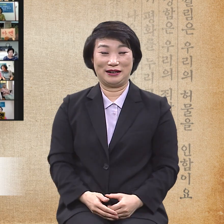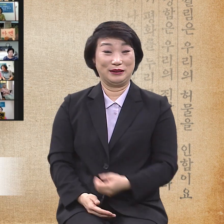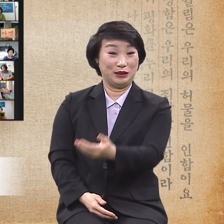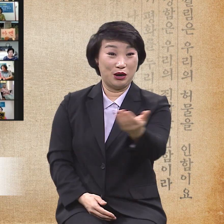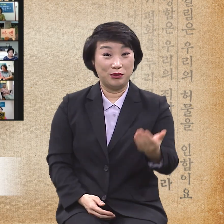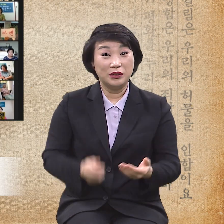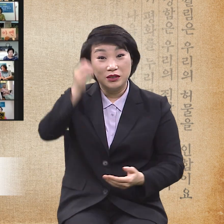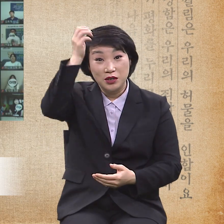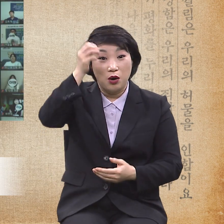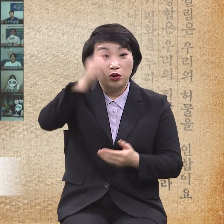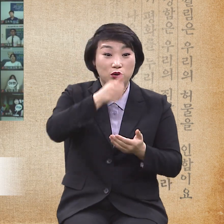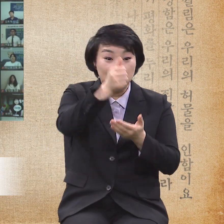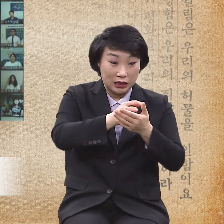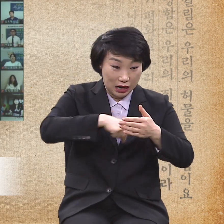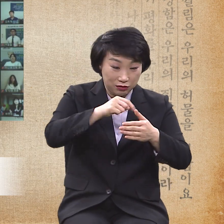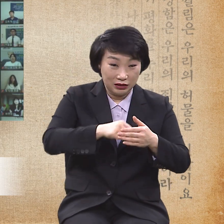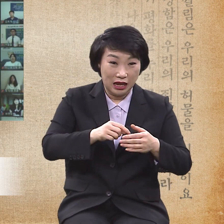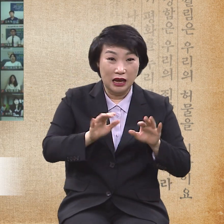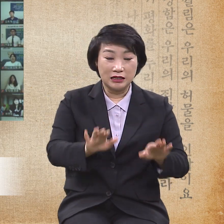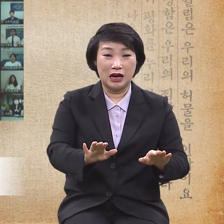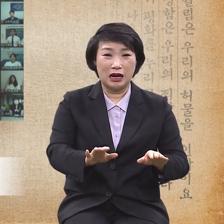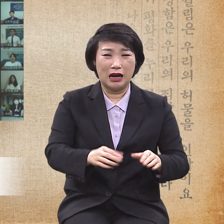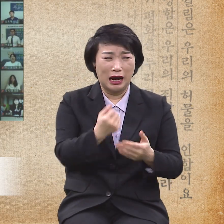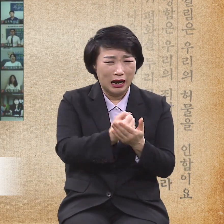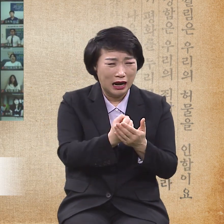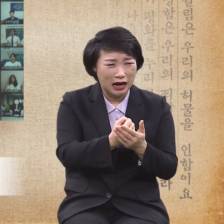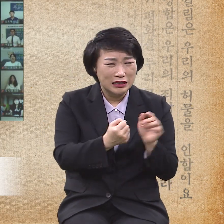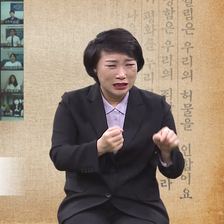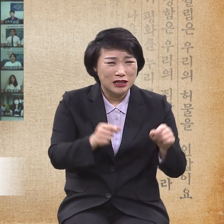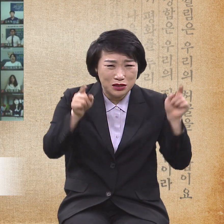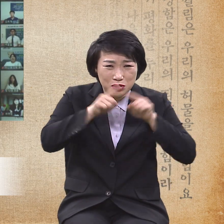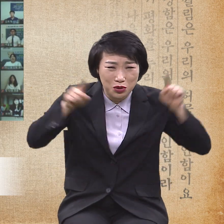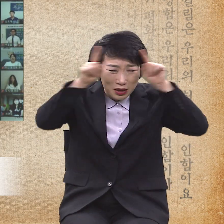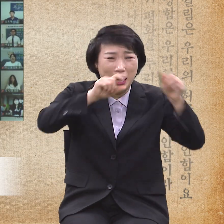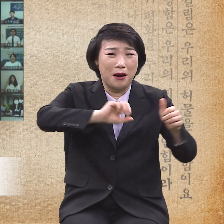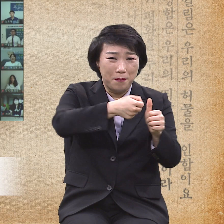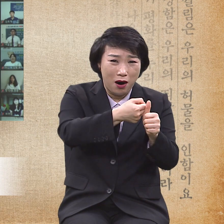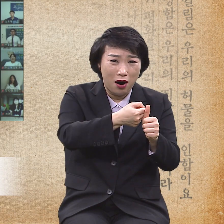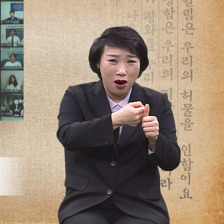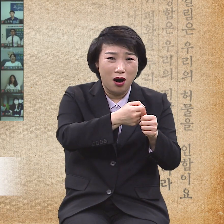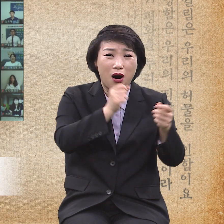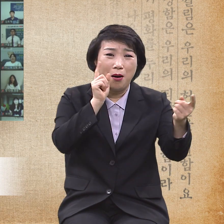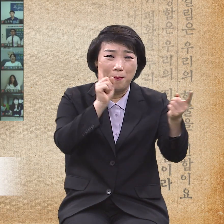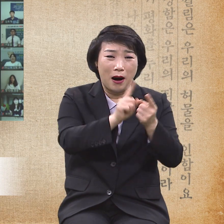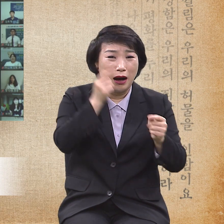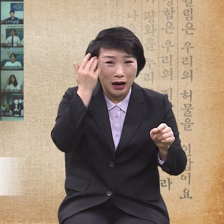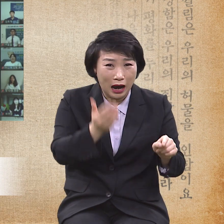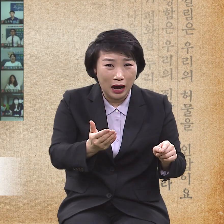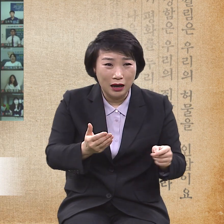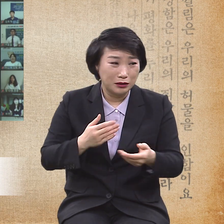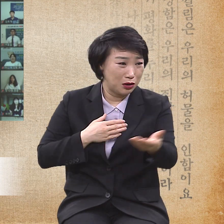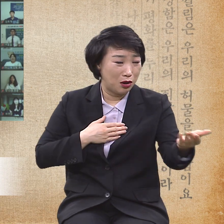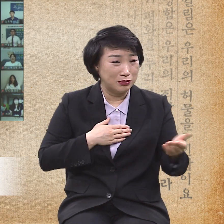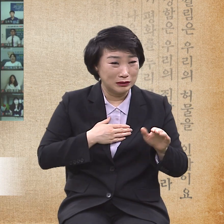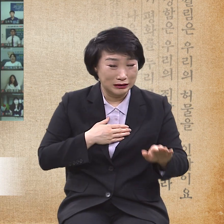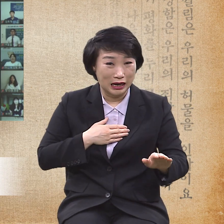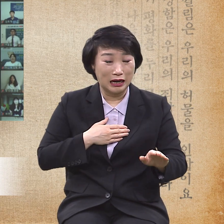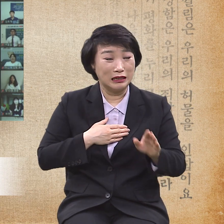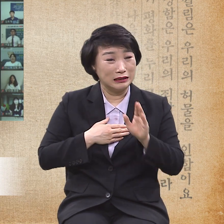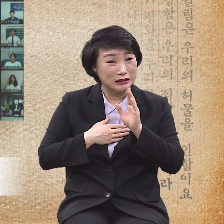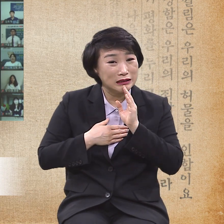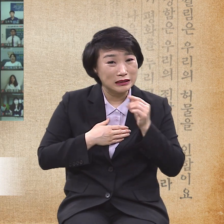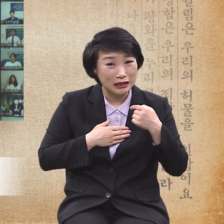여러분의 영혼이 죄 아래서 처절한 지옥의 형벌을 당하게 되었는가?